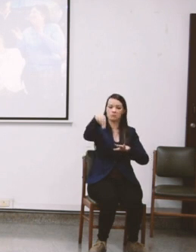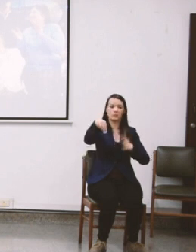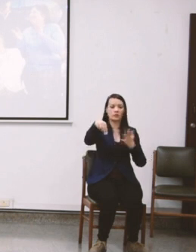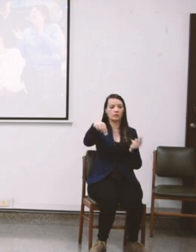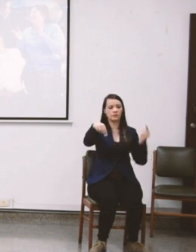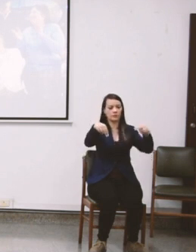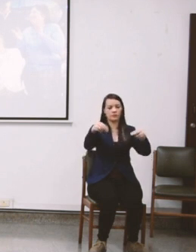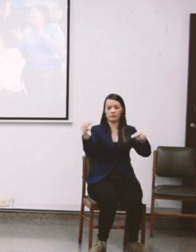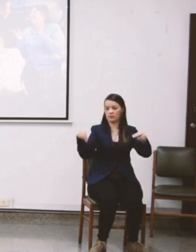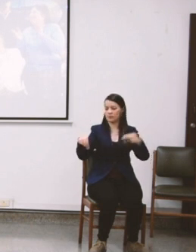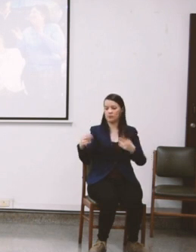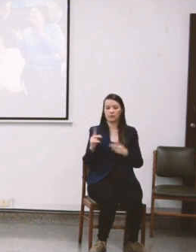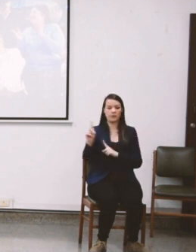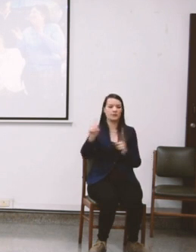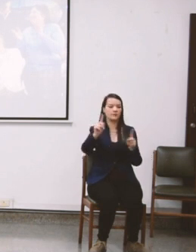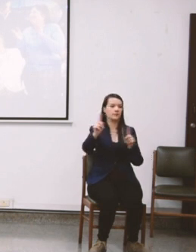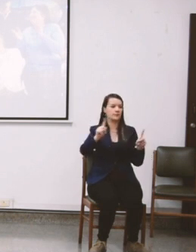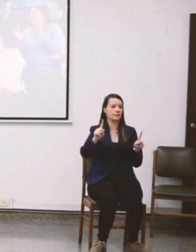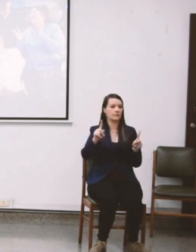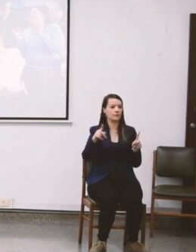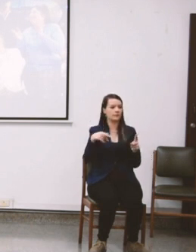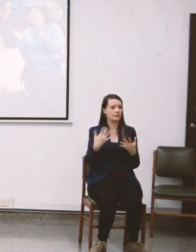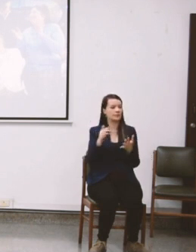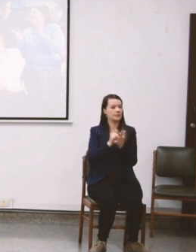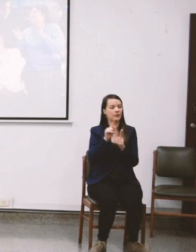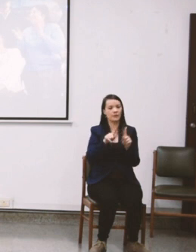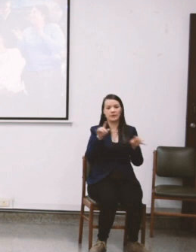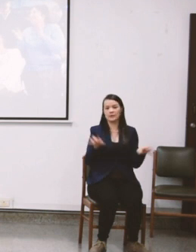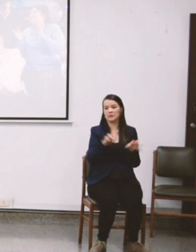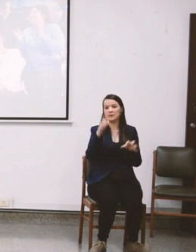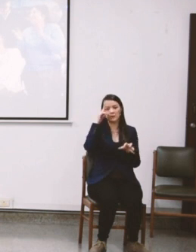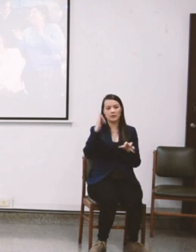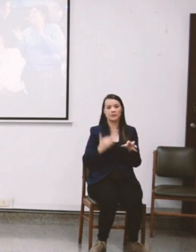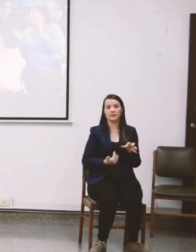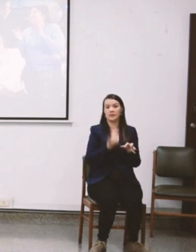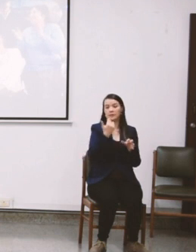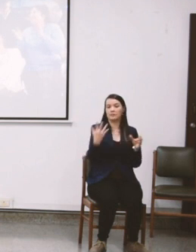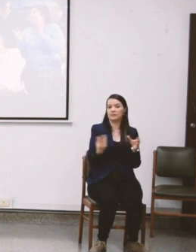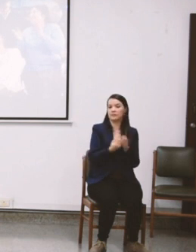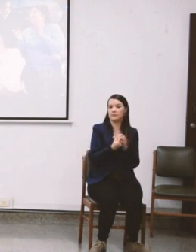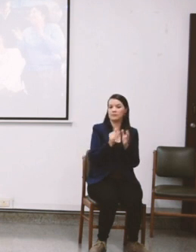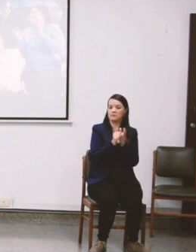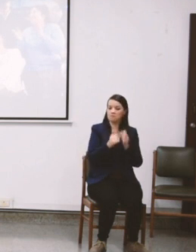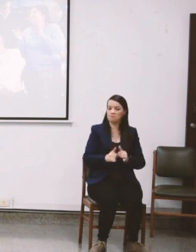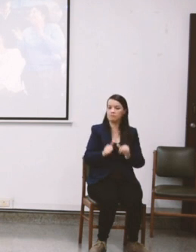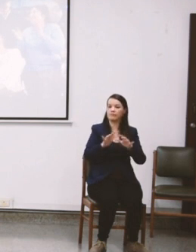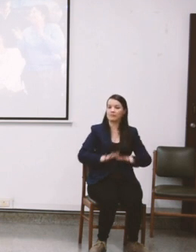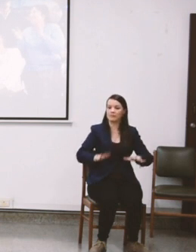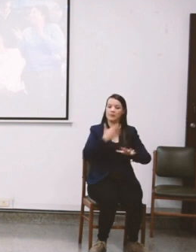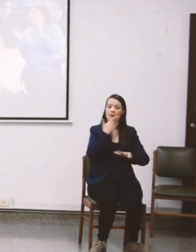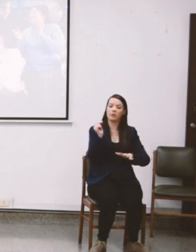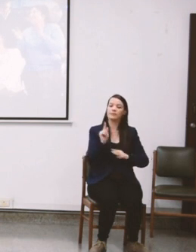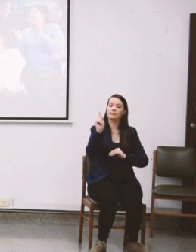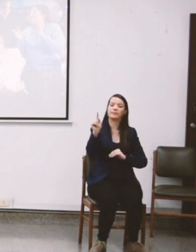veces también en este tema de las acciones afirmativas, pues uno se sigue pensando el espacio que sea mejor